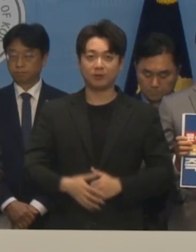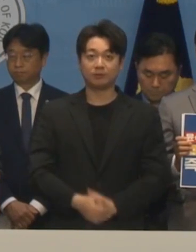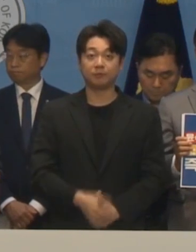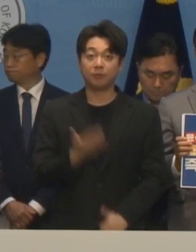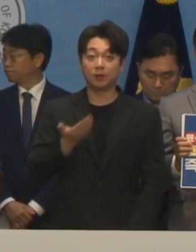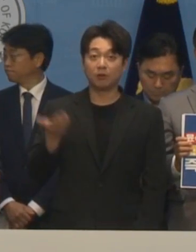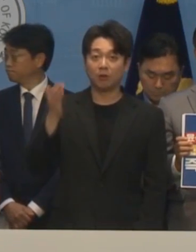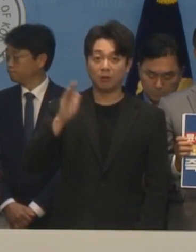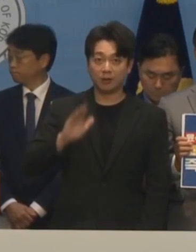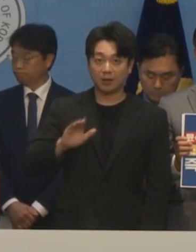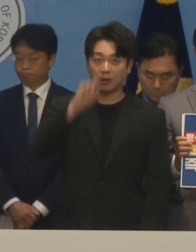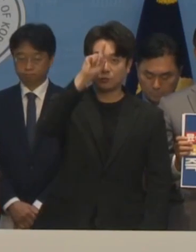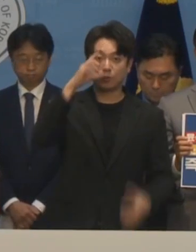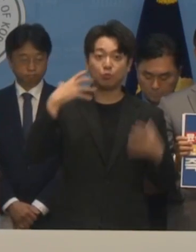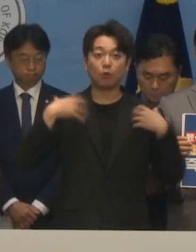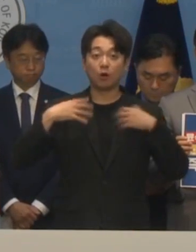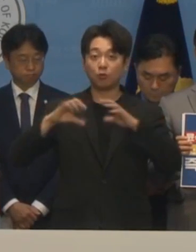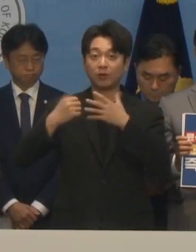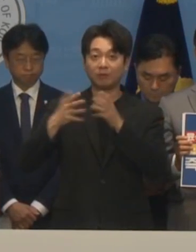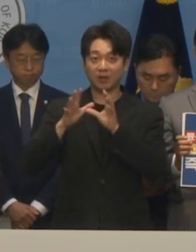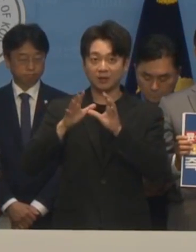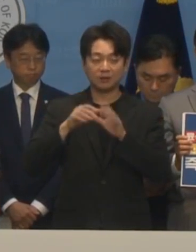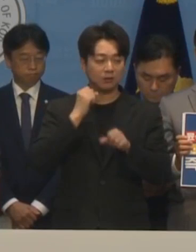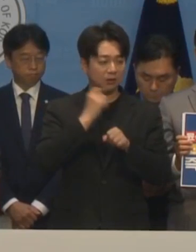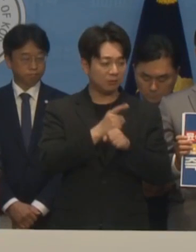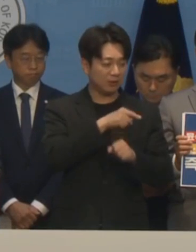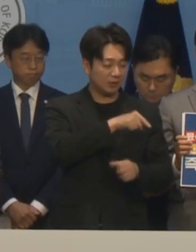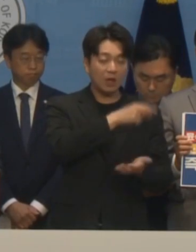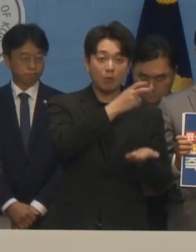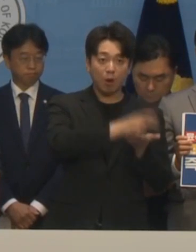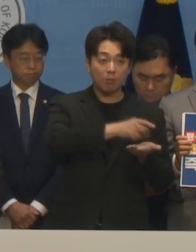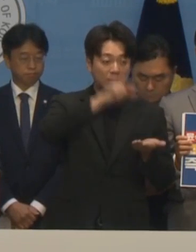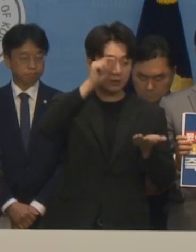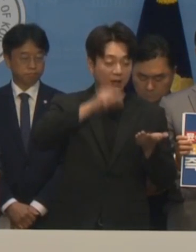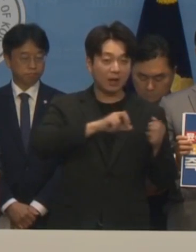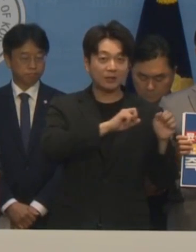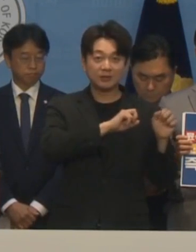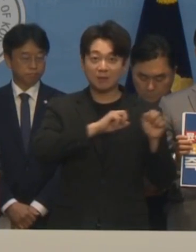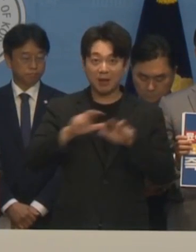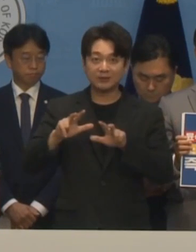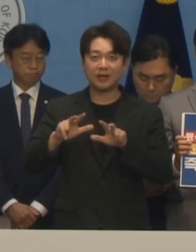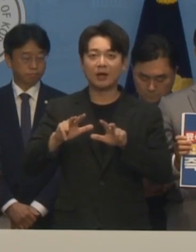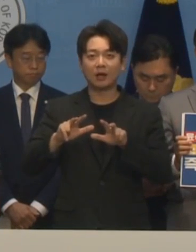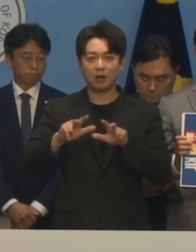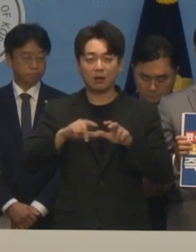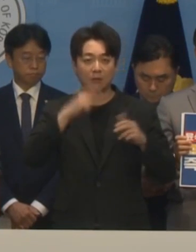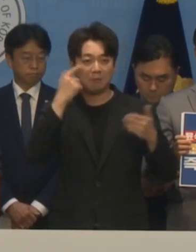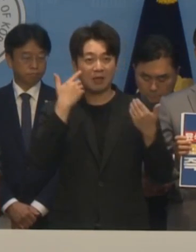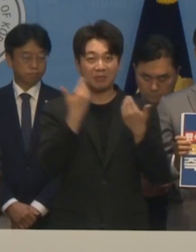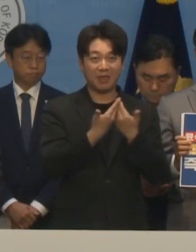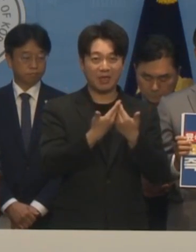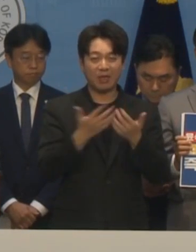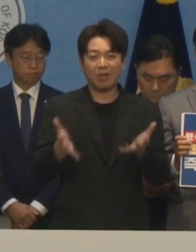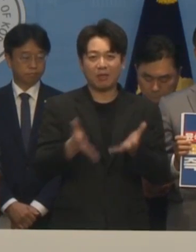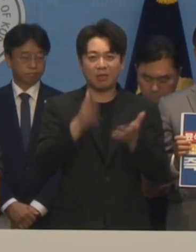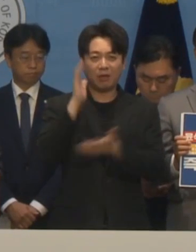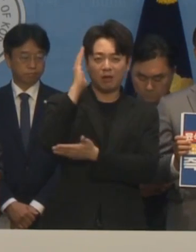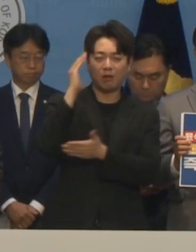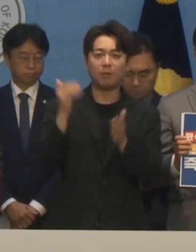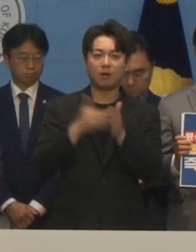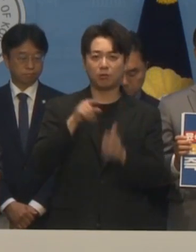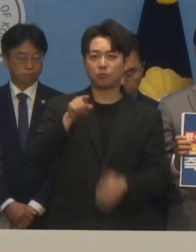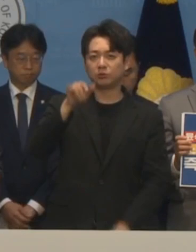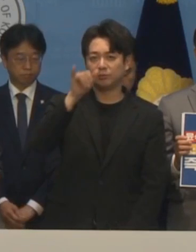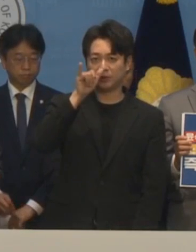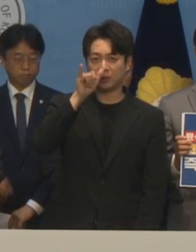그러나 정부와 여당은 노란봉투법이 국회를 통과하자마자 기다렸다는 듯이 흑색선전에 나섰습니다.